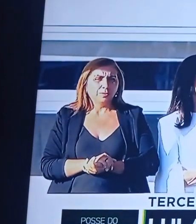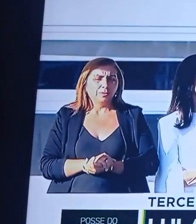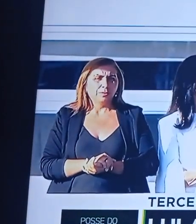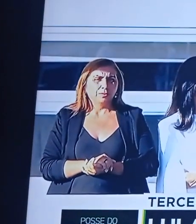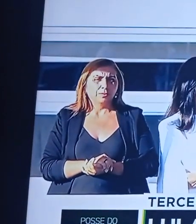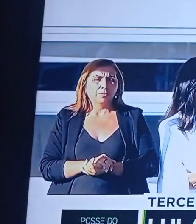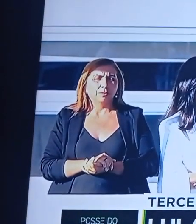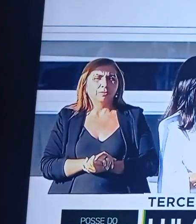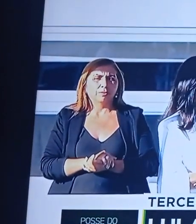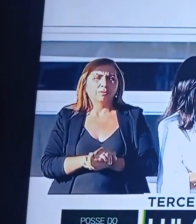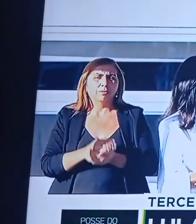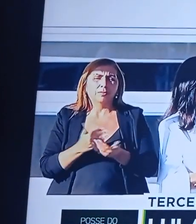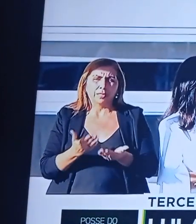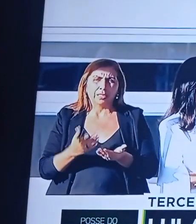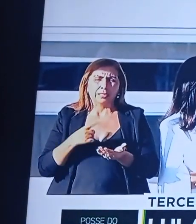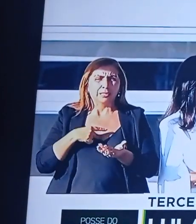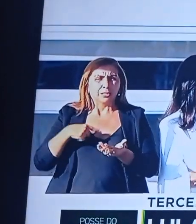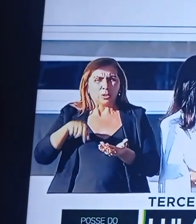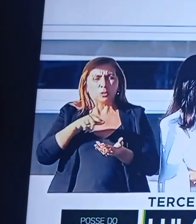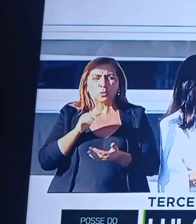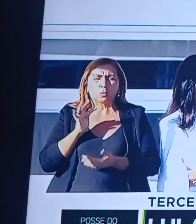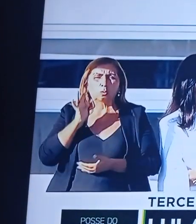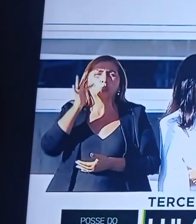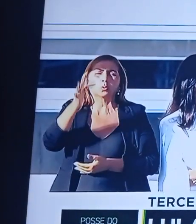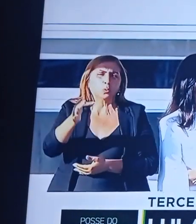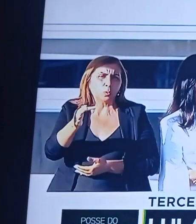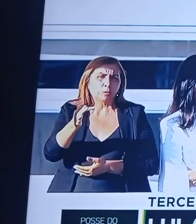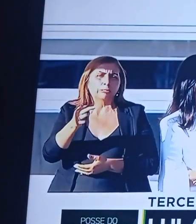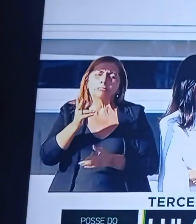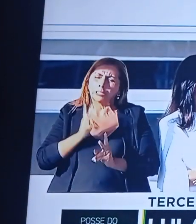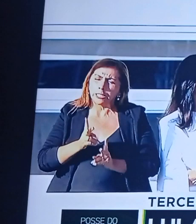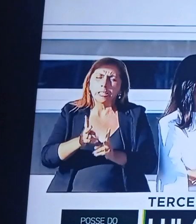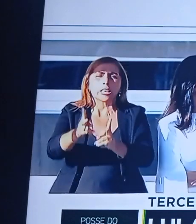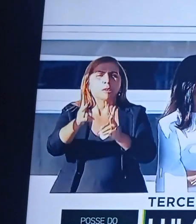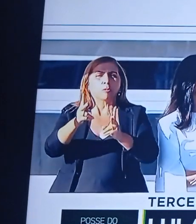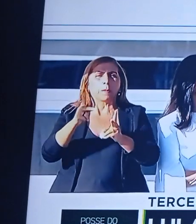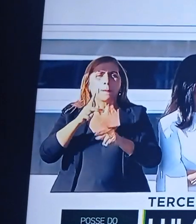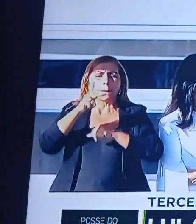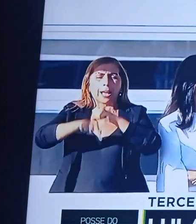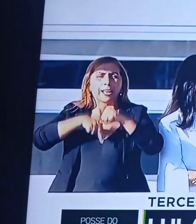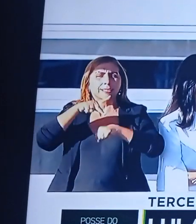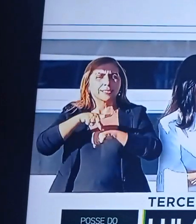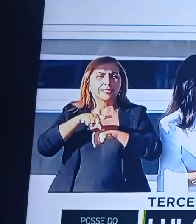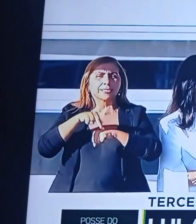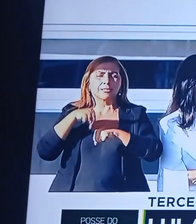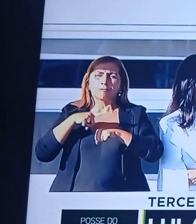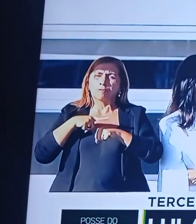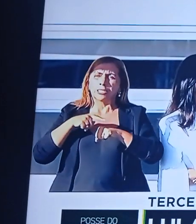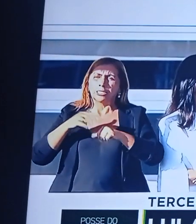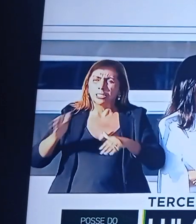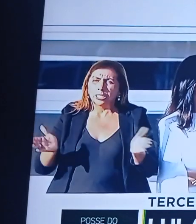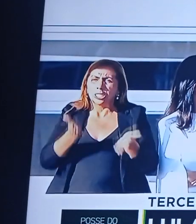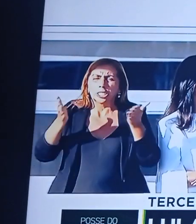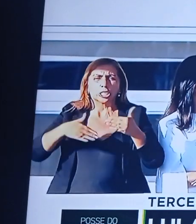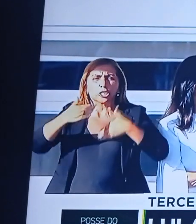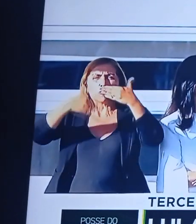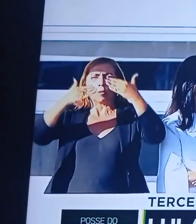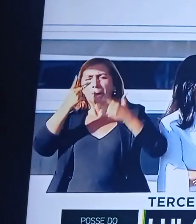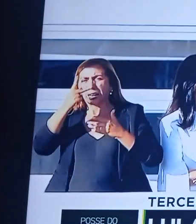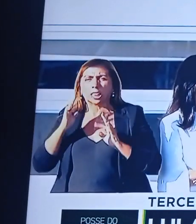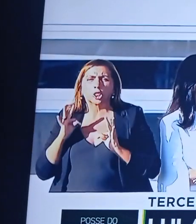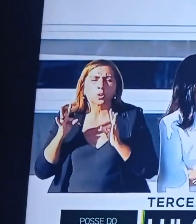Se queremos construir hoje o nosso futuro, se queremos viver num país plenamente desenvolvido para todos e